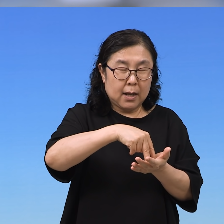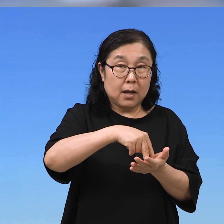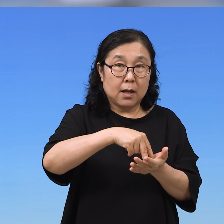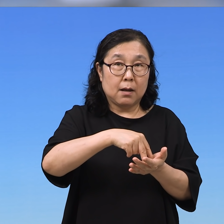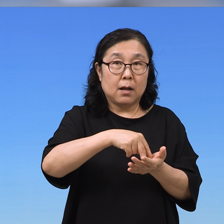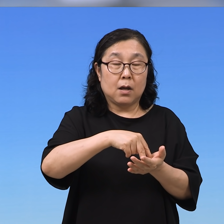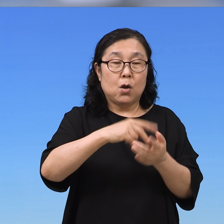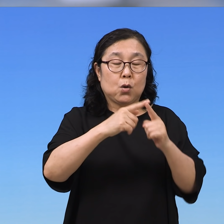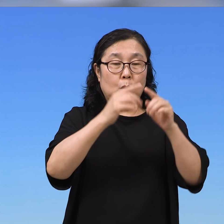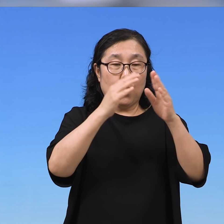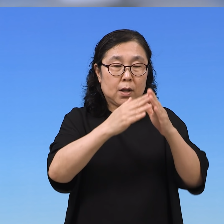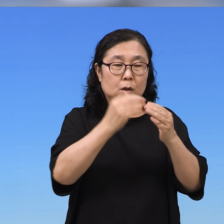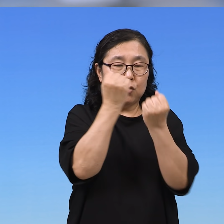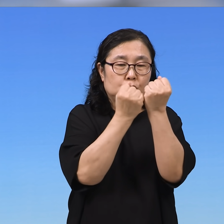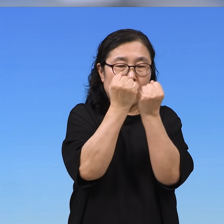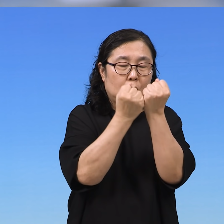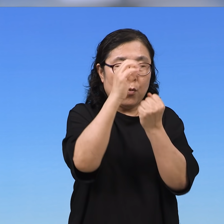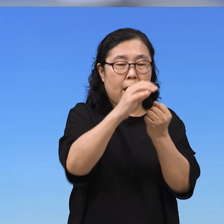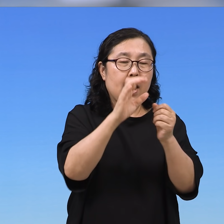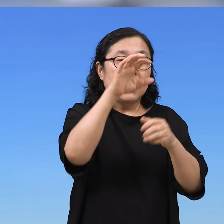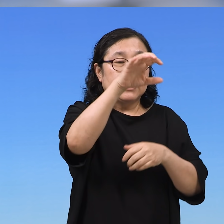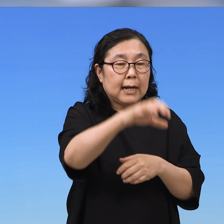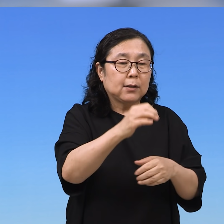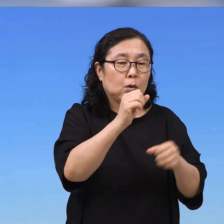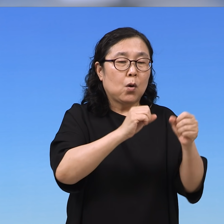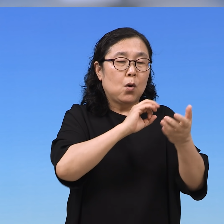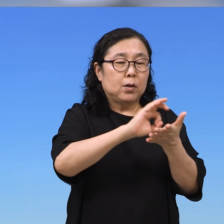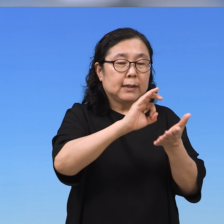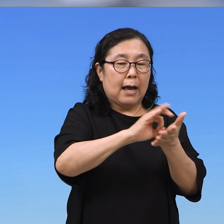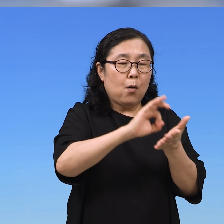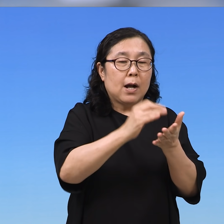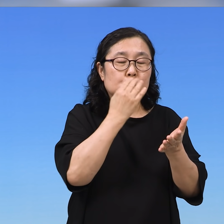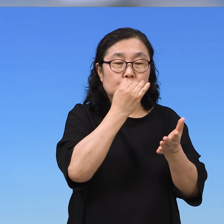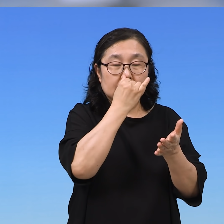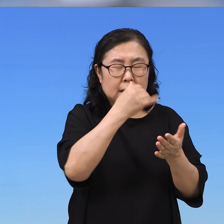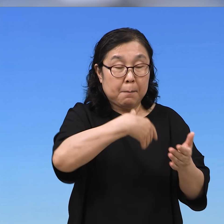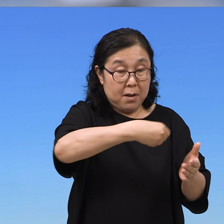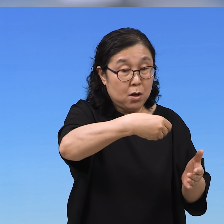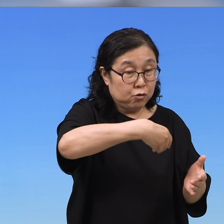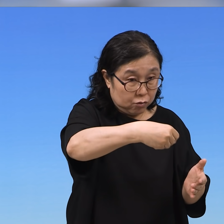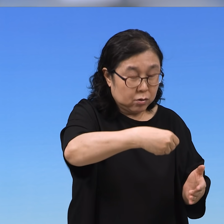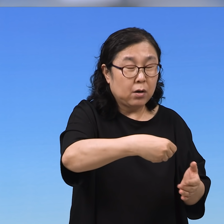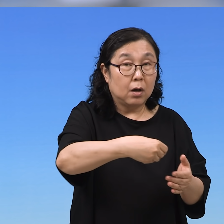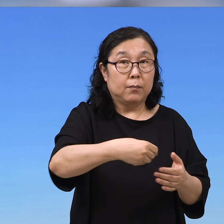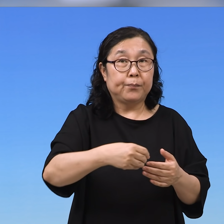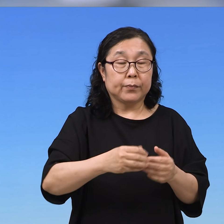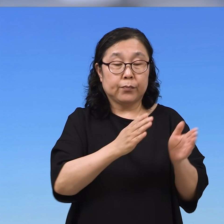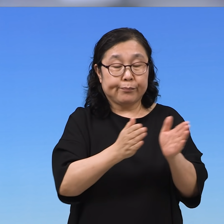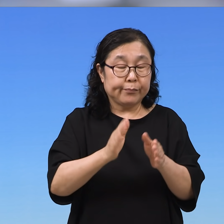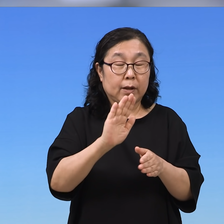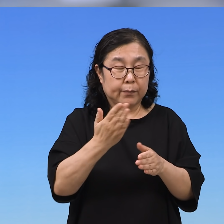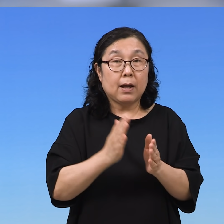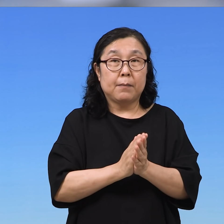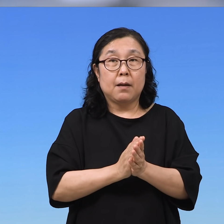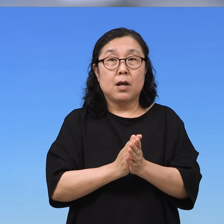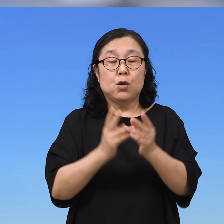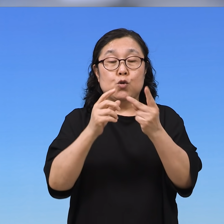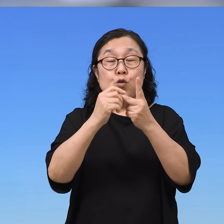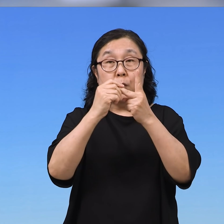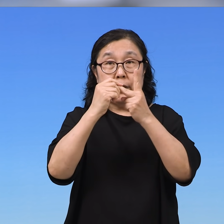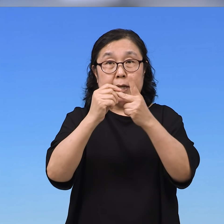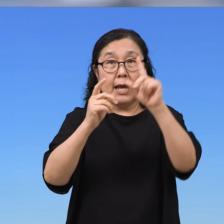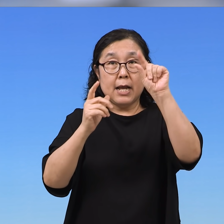수련의 장소로 쓸 수 있도록 그렇게 빌려드리는 거. 이게 이제 정리가 좀 됐거든요. 그리고 1만 성도 파송 운동도